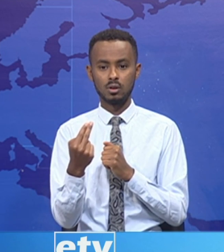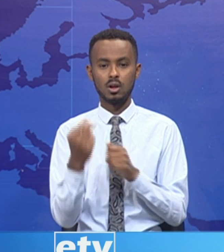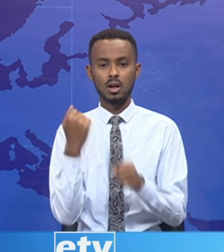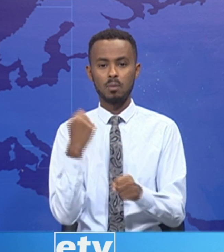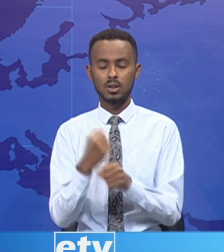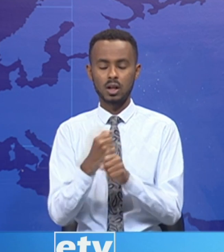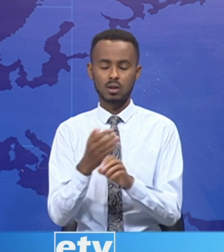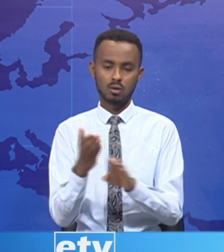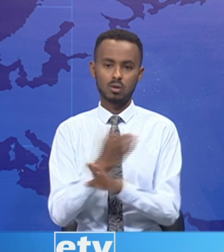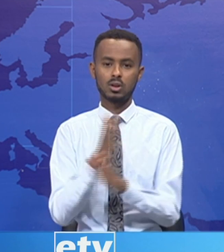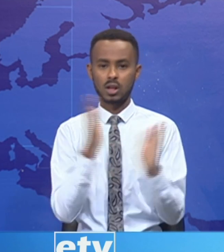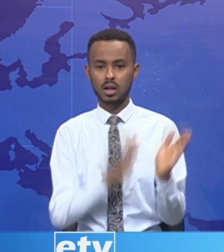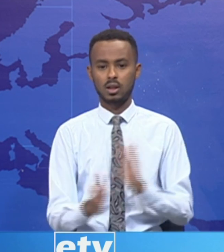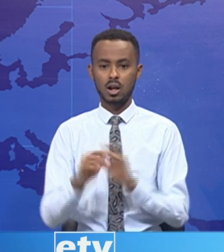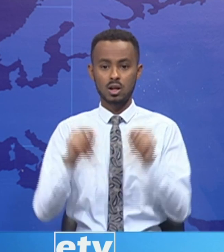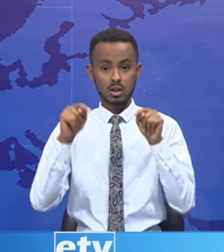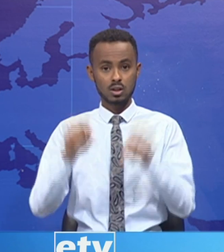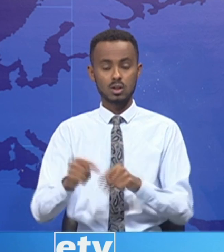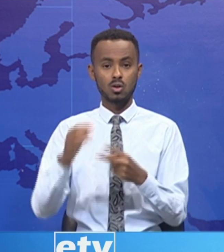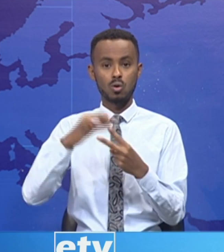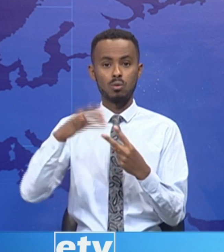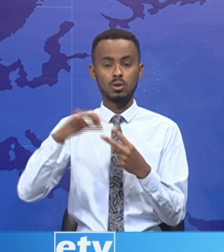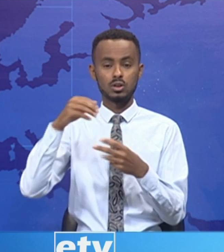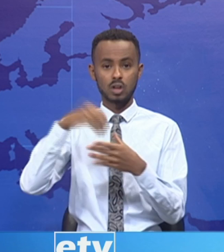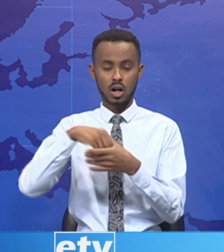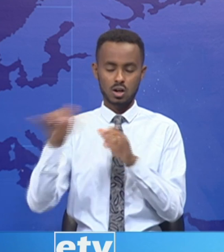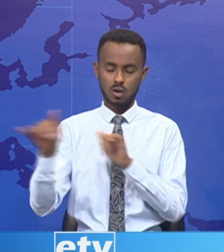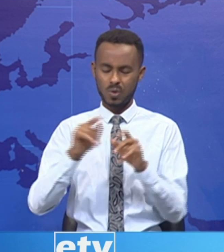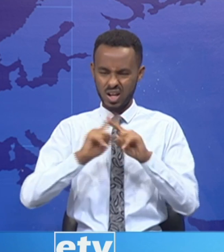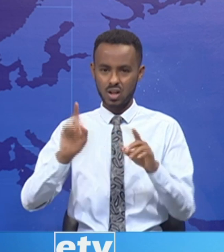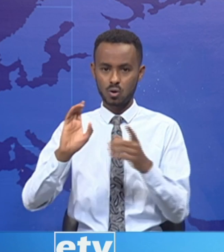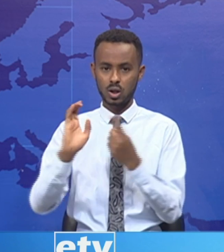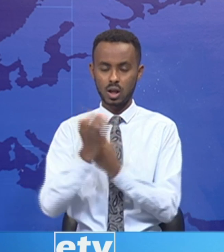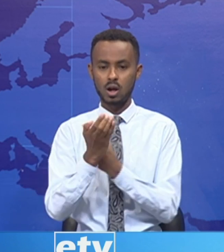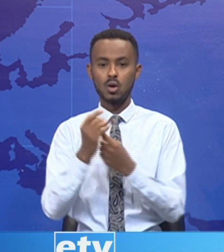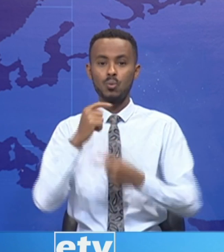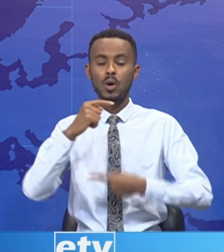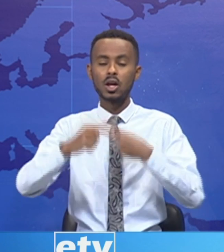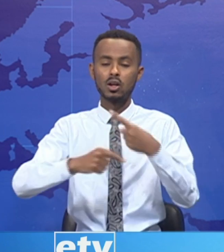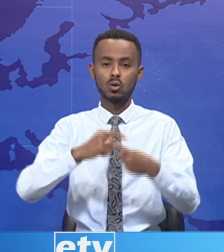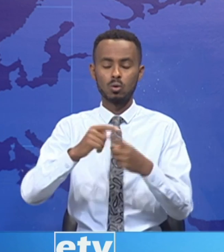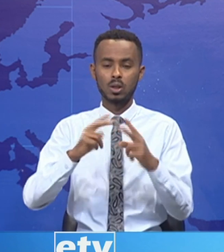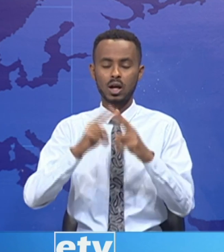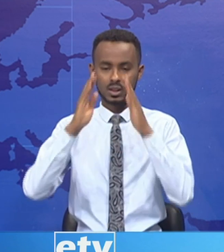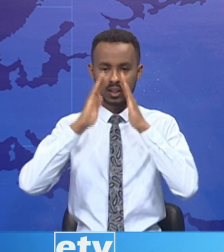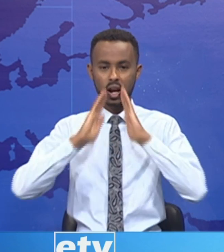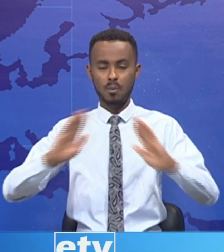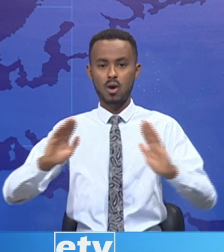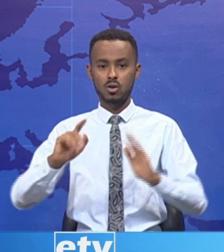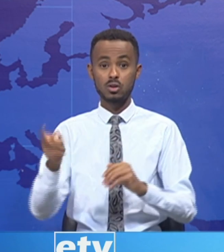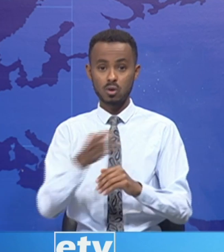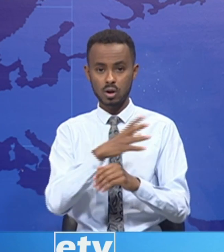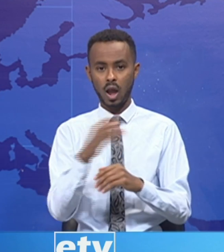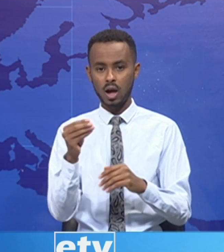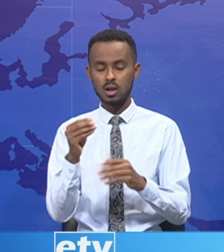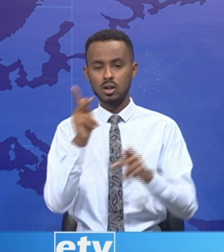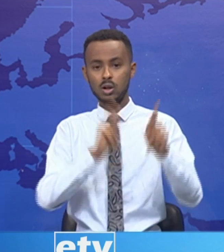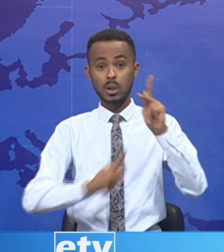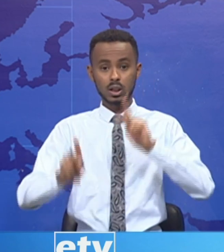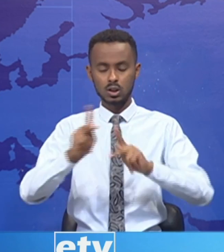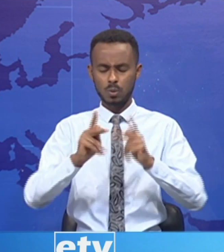ለመስራት ከወዲሁ ተዘጋጅተናል። የዘንድሮ ምርጫ ደግሞ በተለየ መልኩ በተለየ ሂደቱ በጣም ሰላማዊ እንዲሆንና